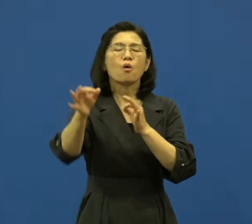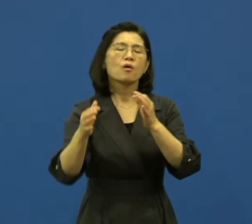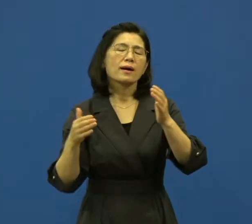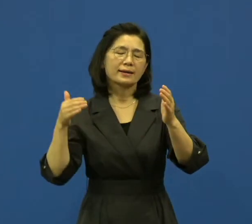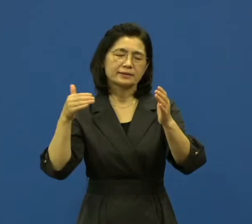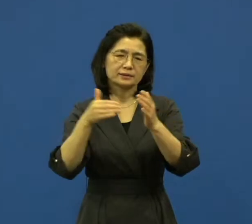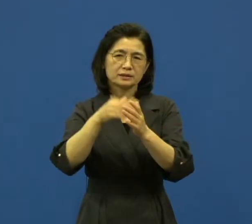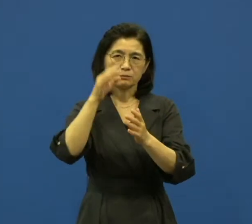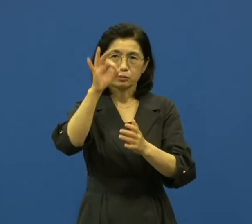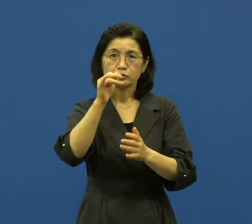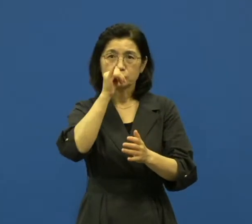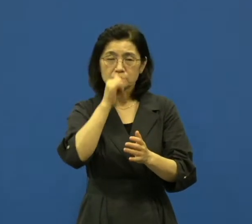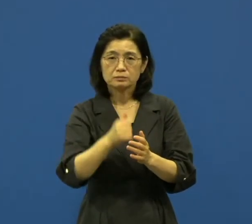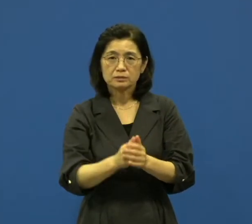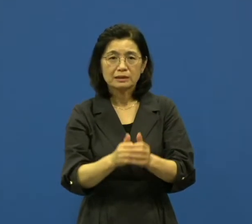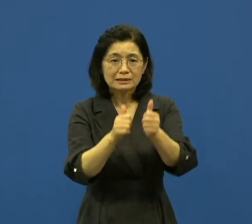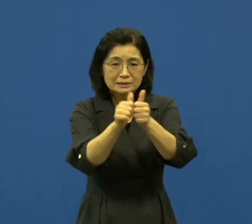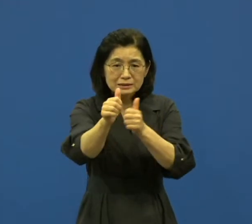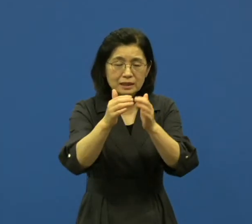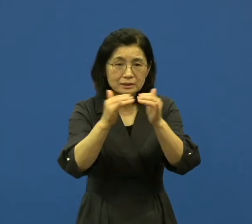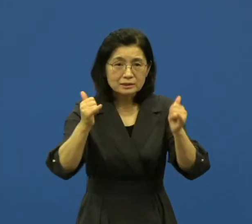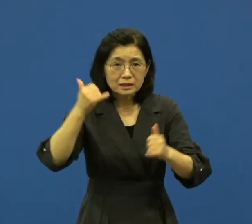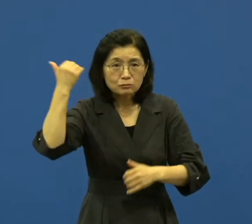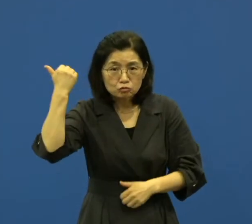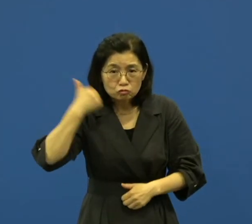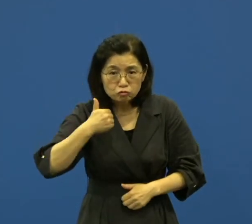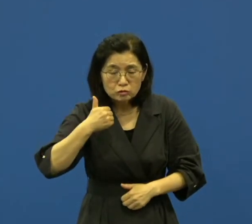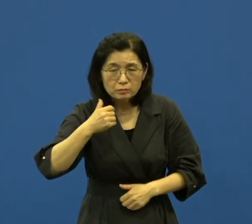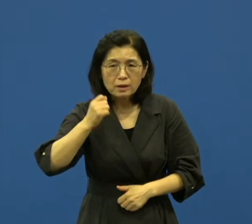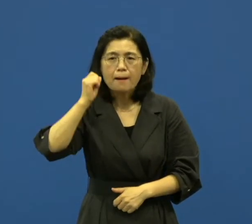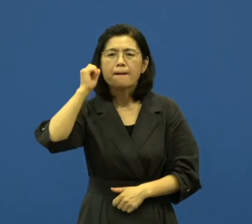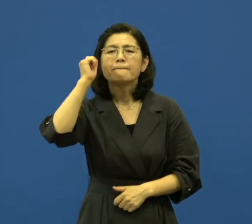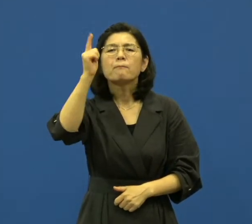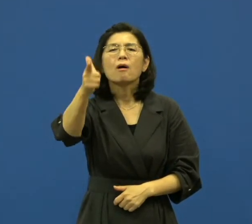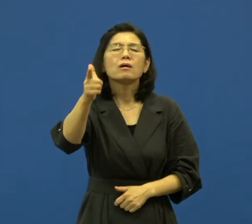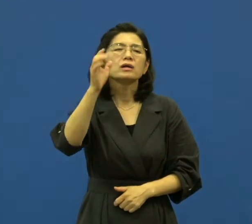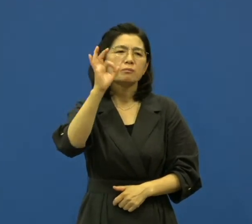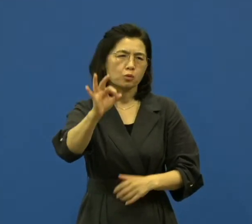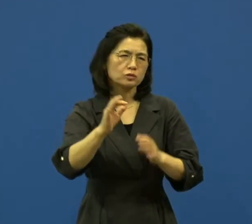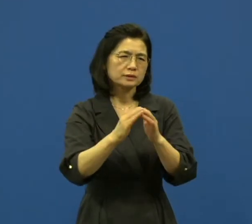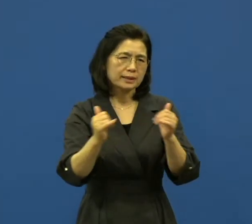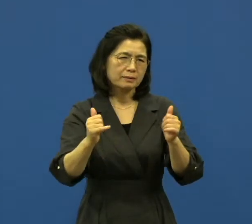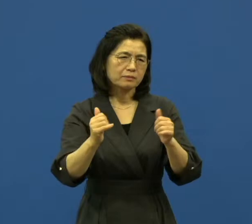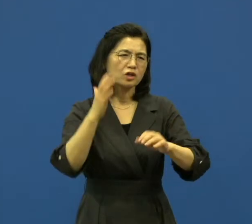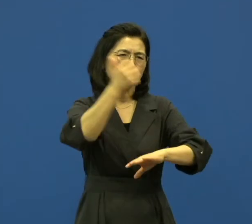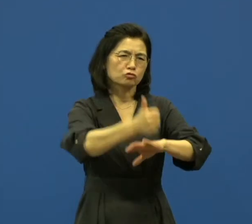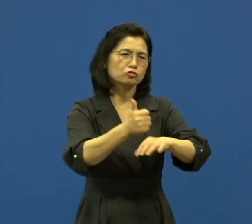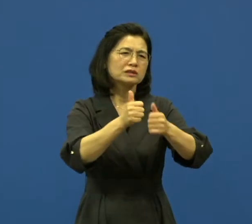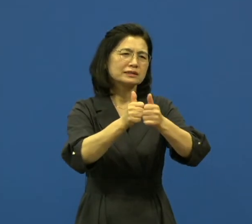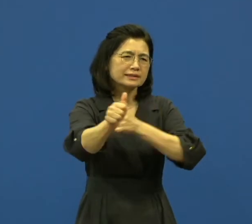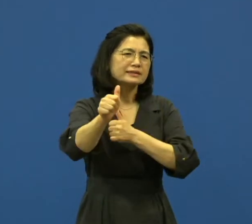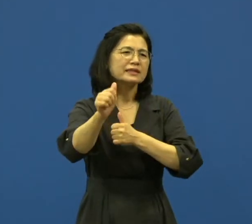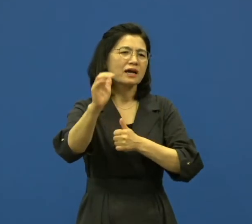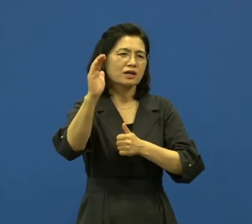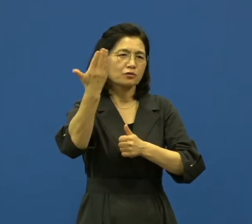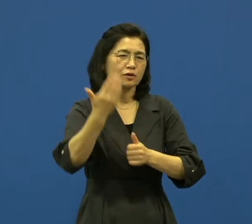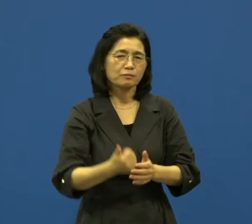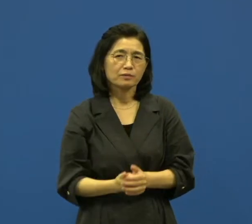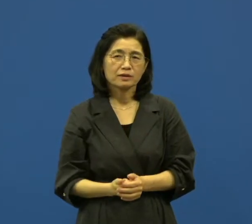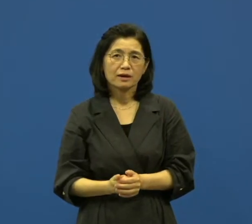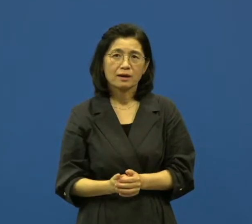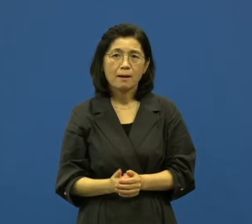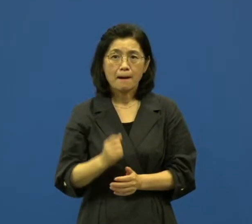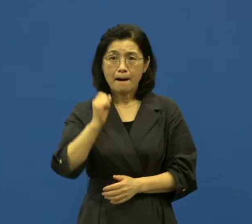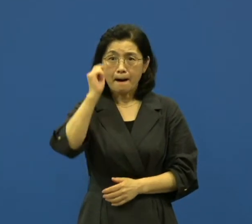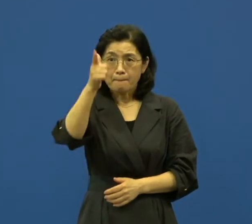여러분, 누가 승리하는 것입니까? 멀리 보는 사람이 이겨요. 근데 멀리 보고 싶다고 볼 수